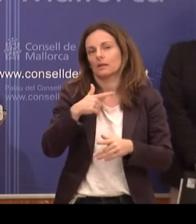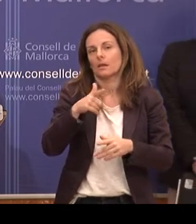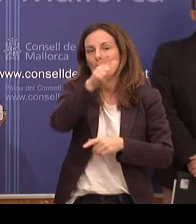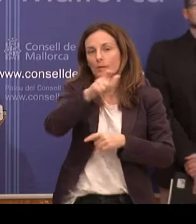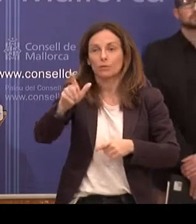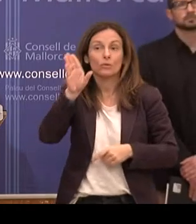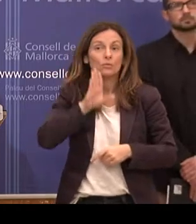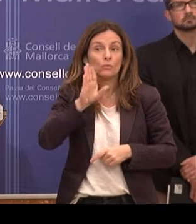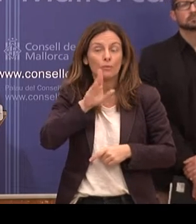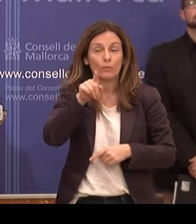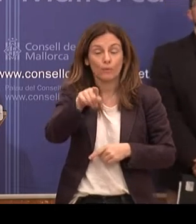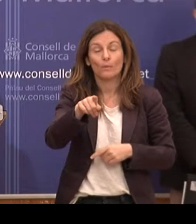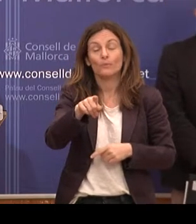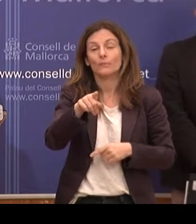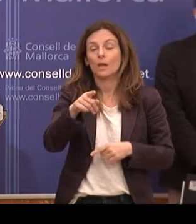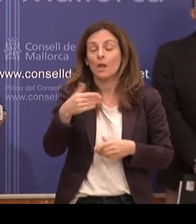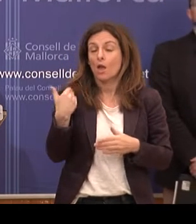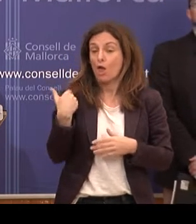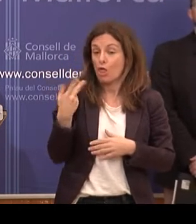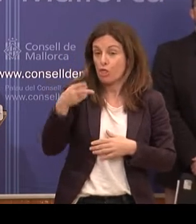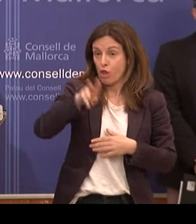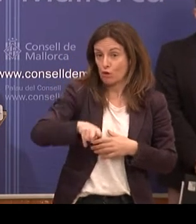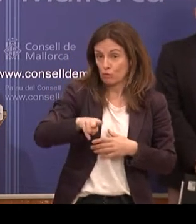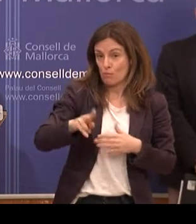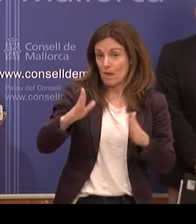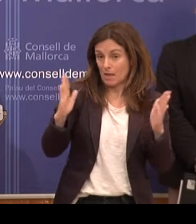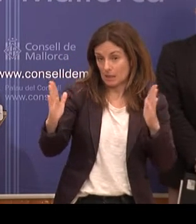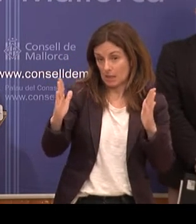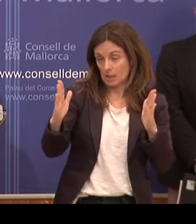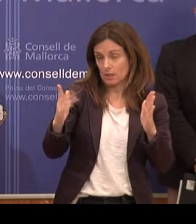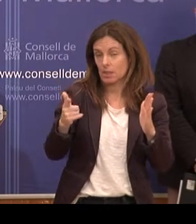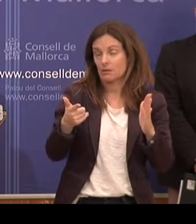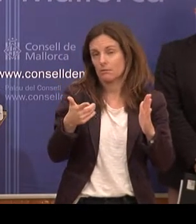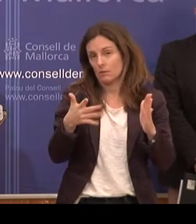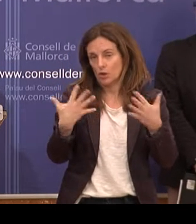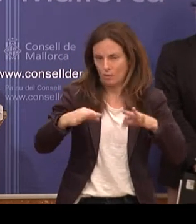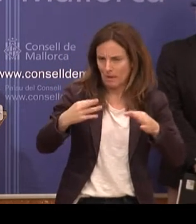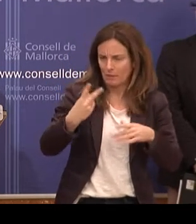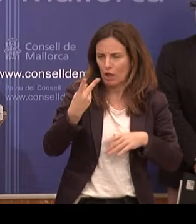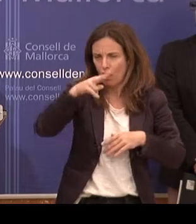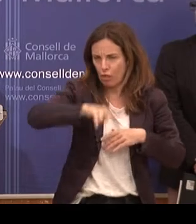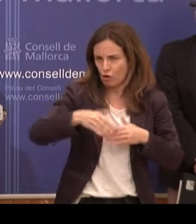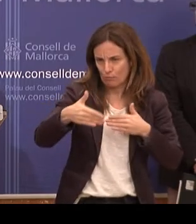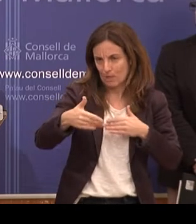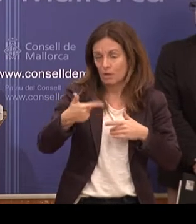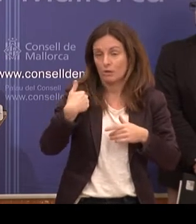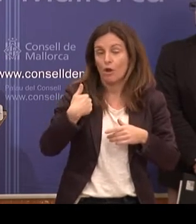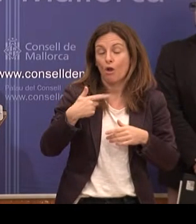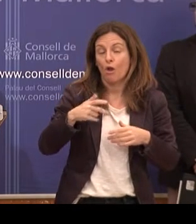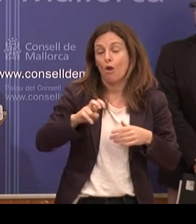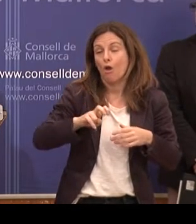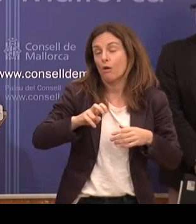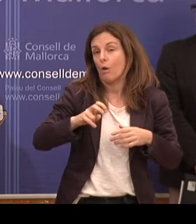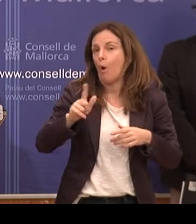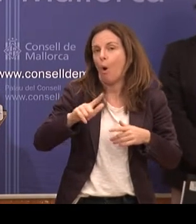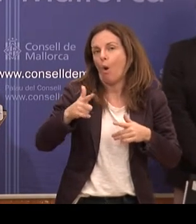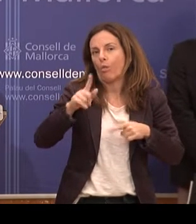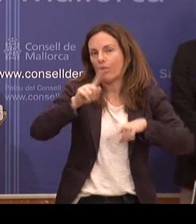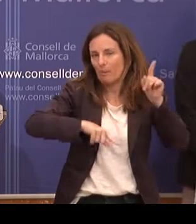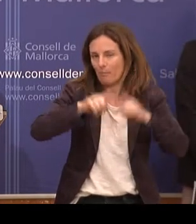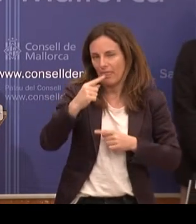'analitzarà aquest índex i s'ha posat en marxa el tràmit que després en Tomeu vos